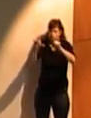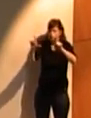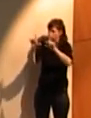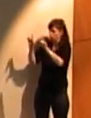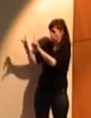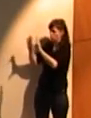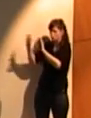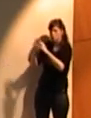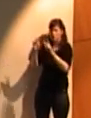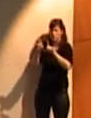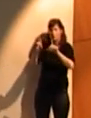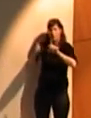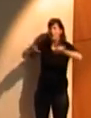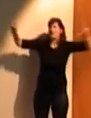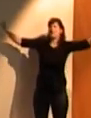pour maîtriser la lumière.